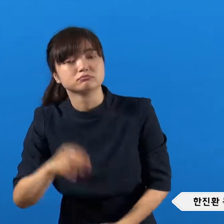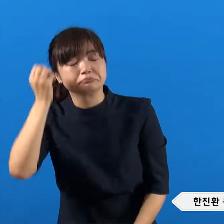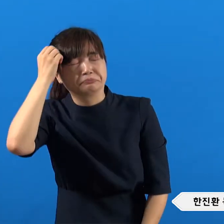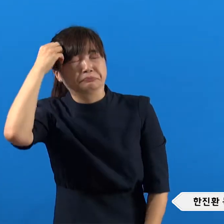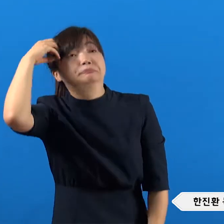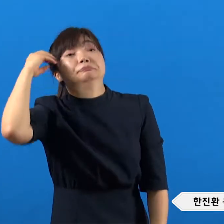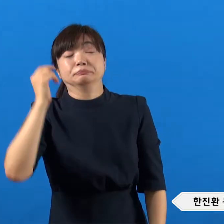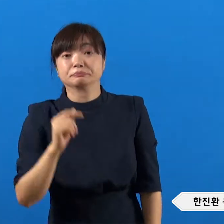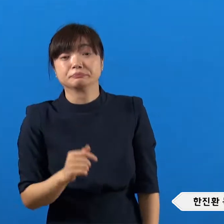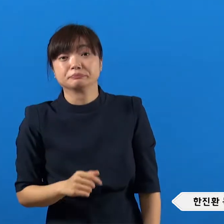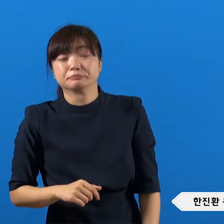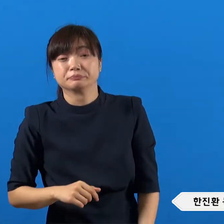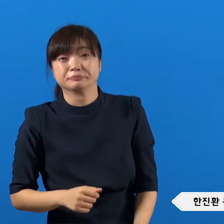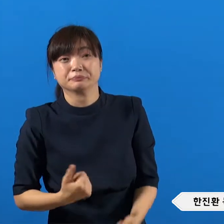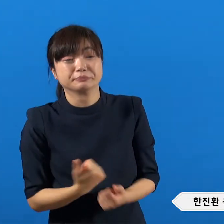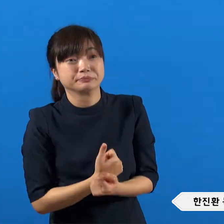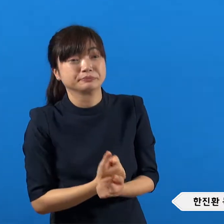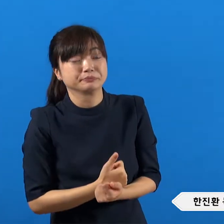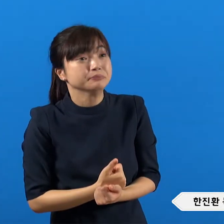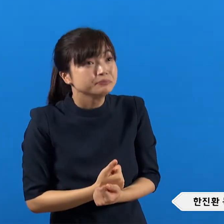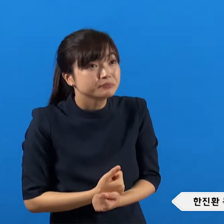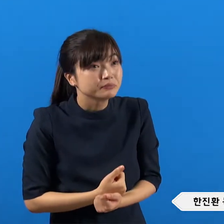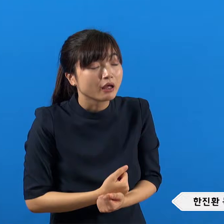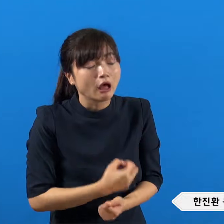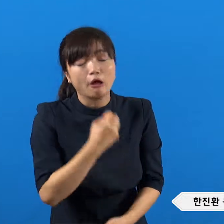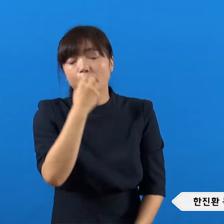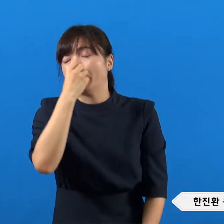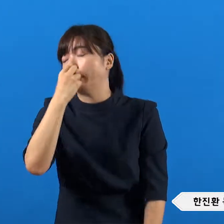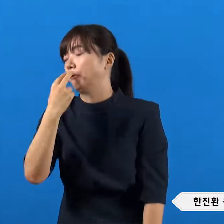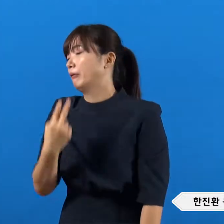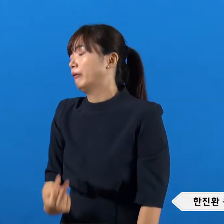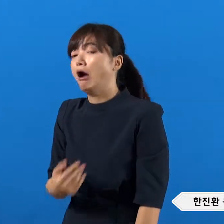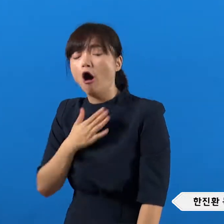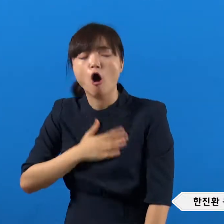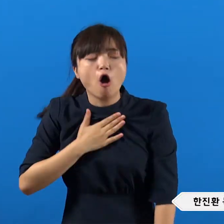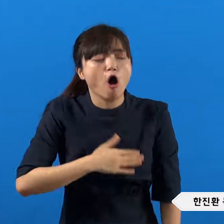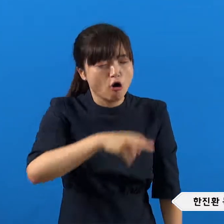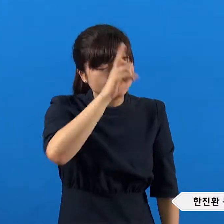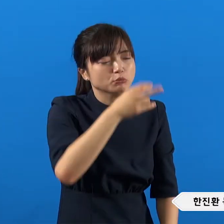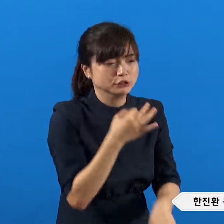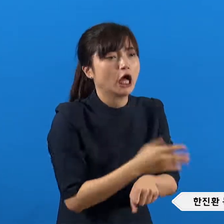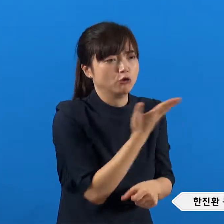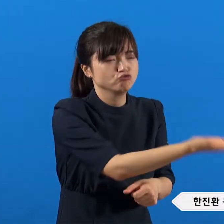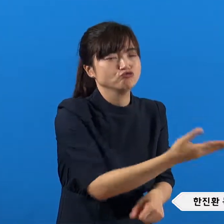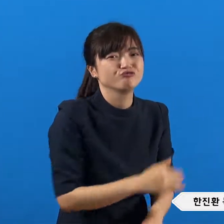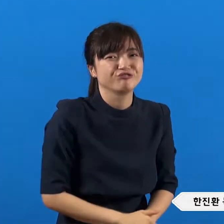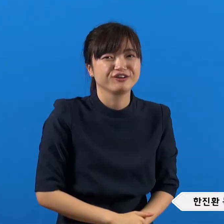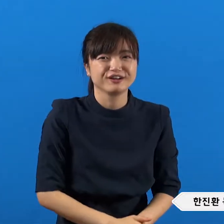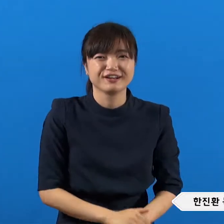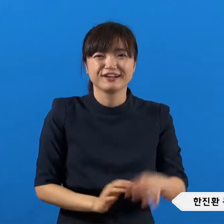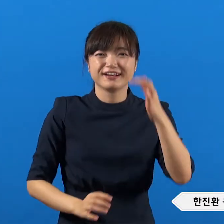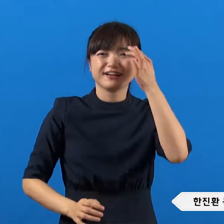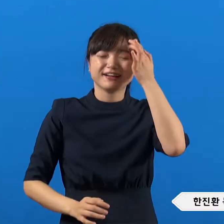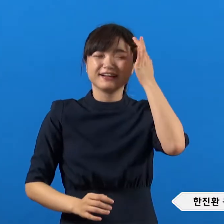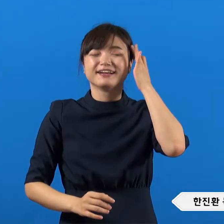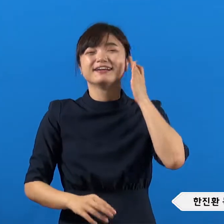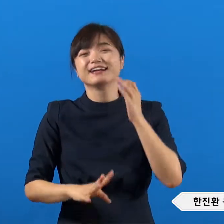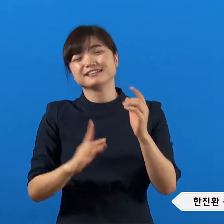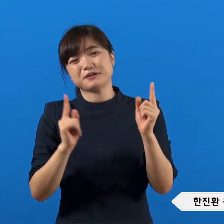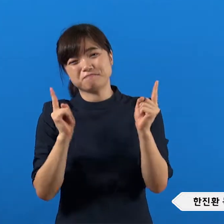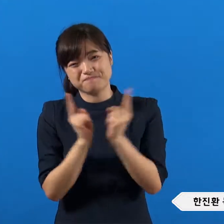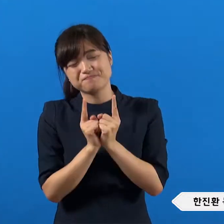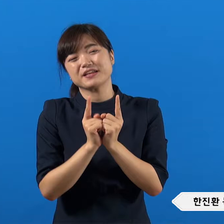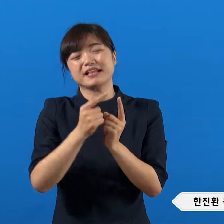그러니까 그 상대방이 참 안도의 한숨을 쉬면서 아이고 그러자고 했습니다. 그래서 그 사람을